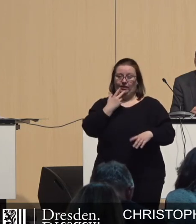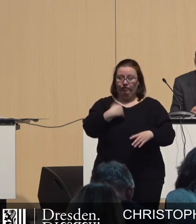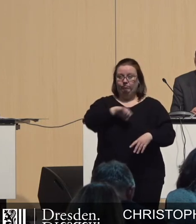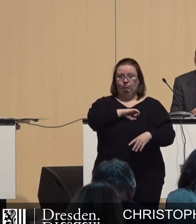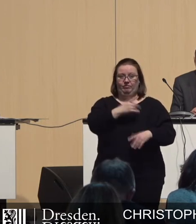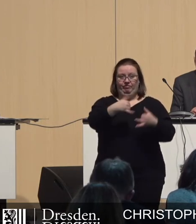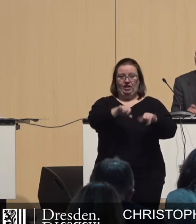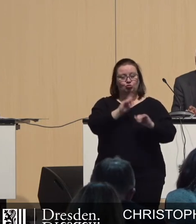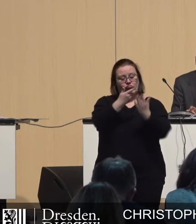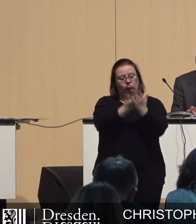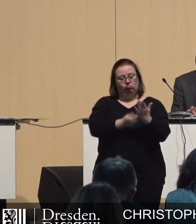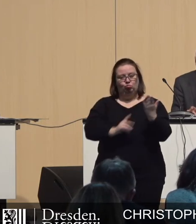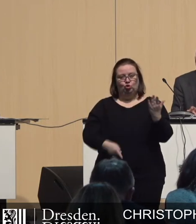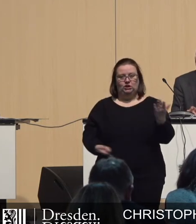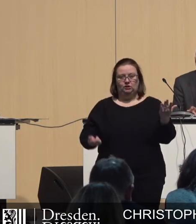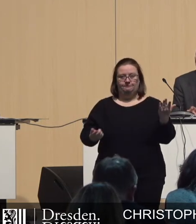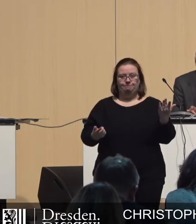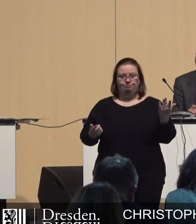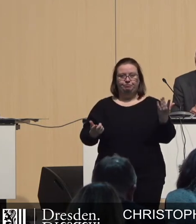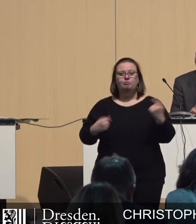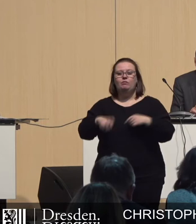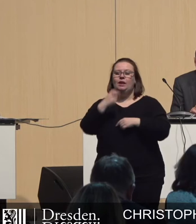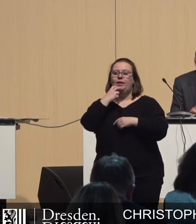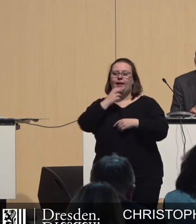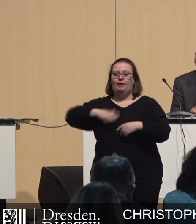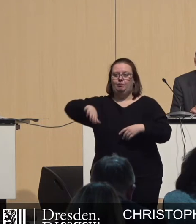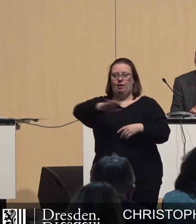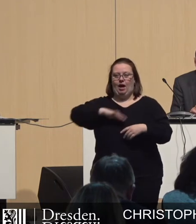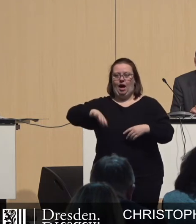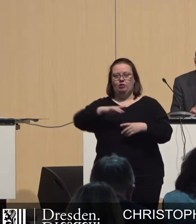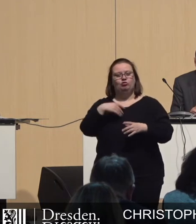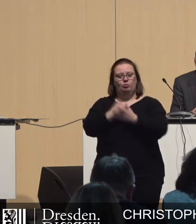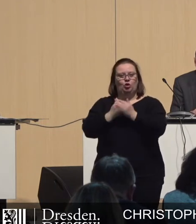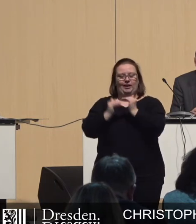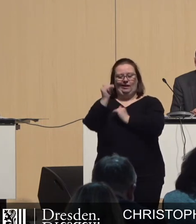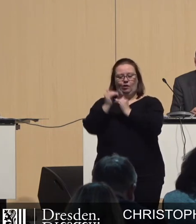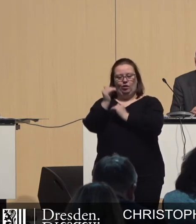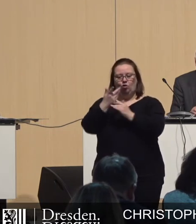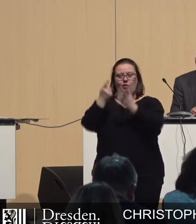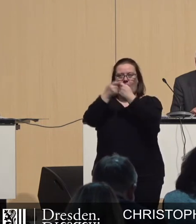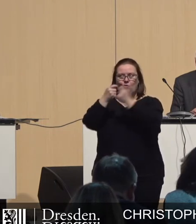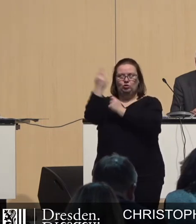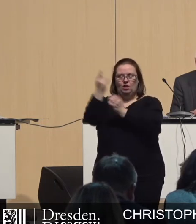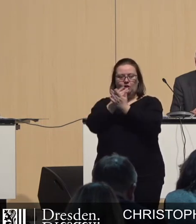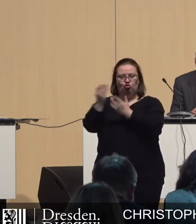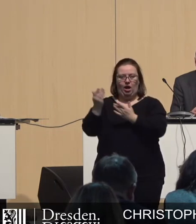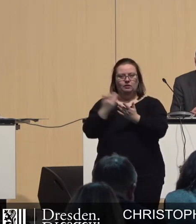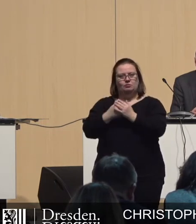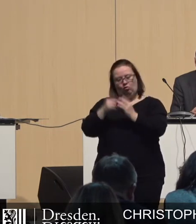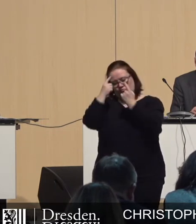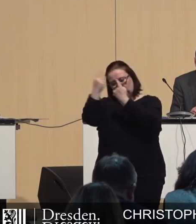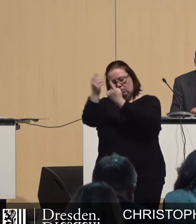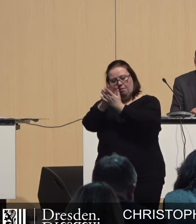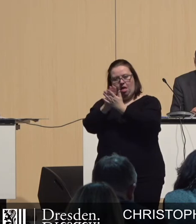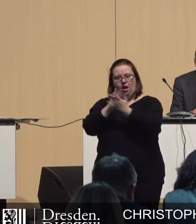glücklicherweise dazu verpflichtet. Im Energiebereich liegt die Regulierung im größten Teil beim Bund. Dort sollten wir sie belassen, und